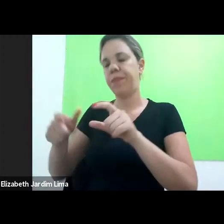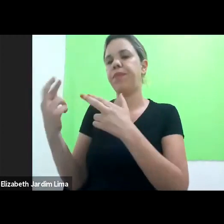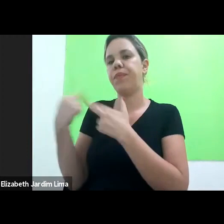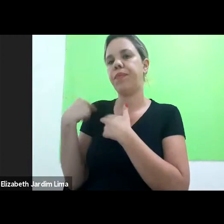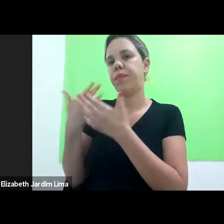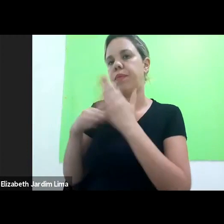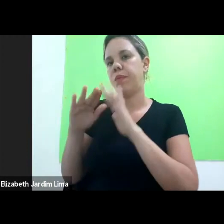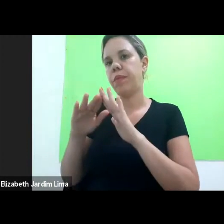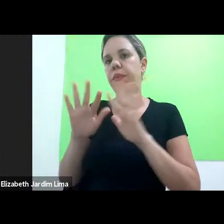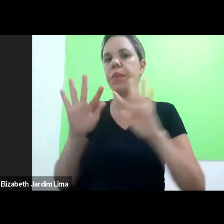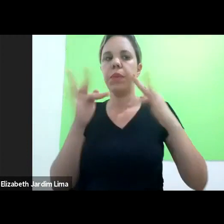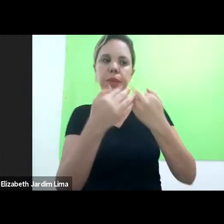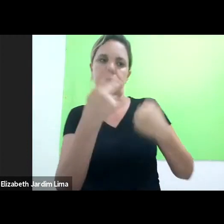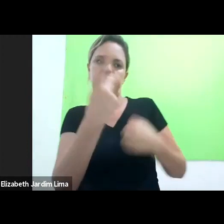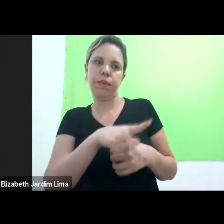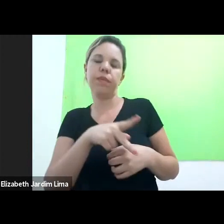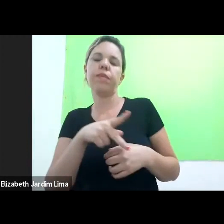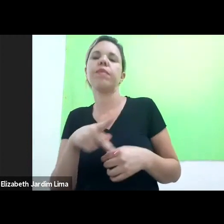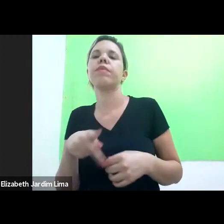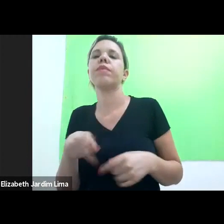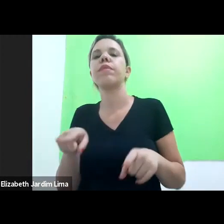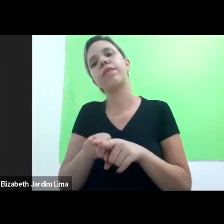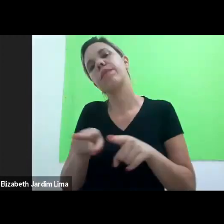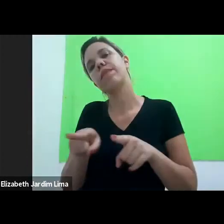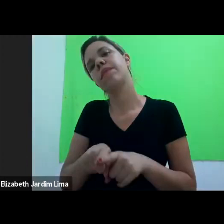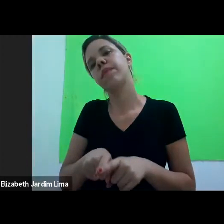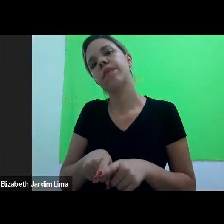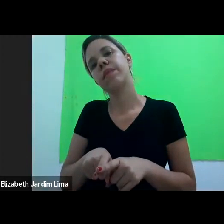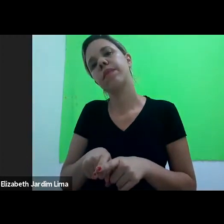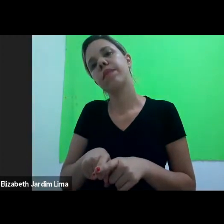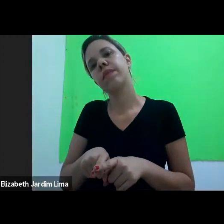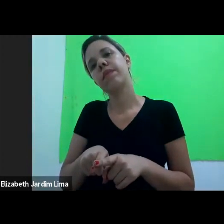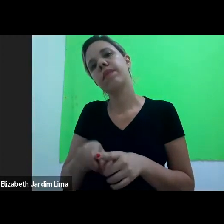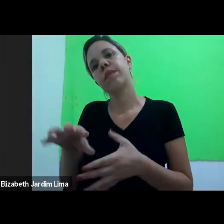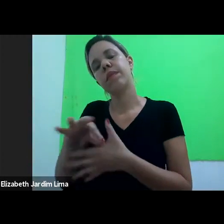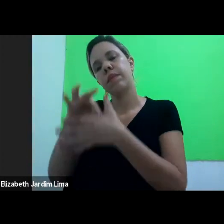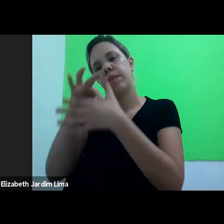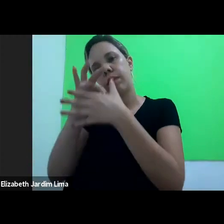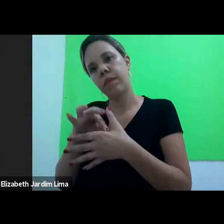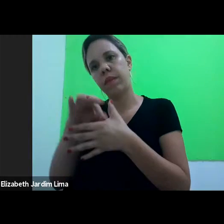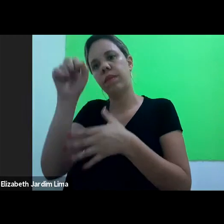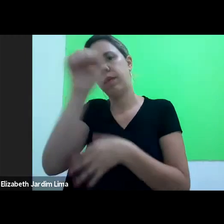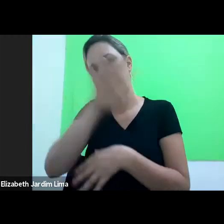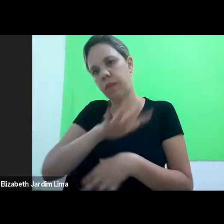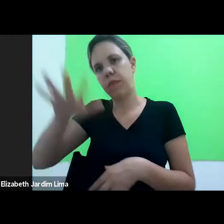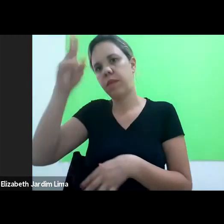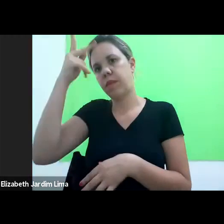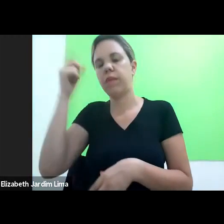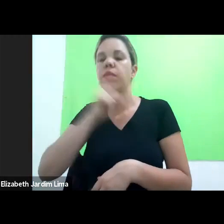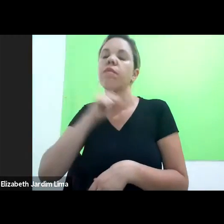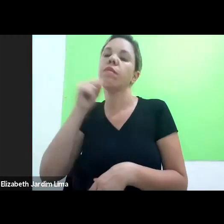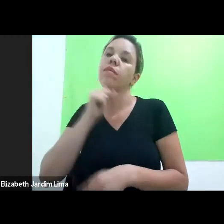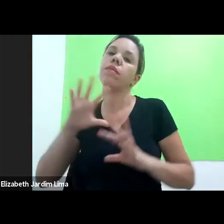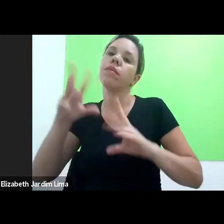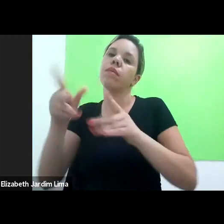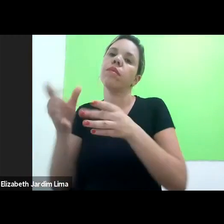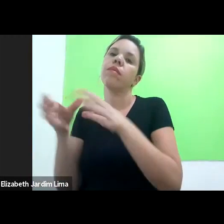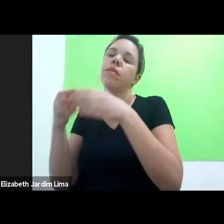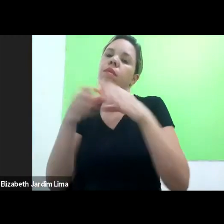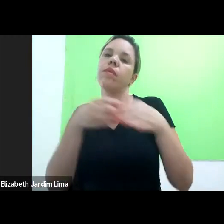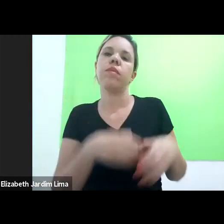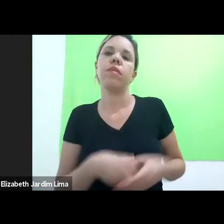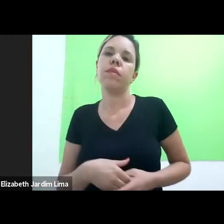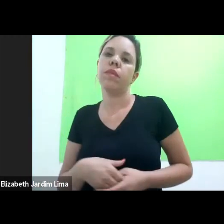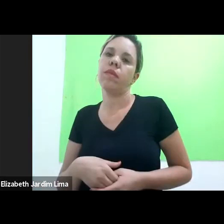sua família sanguínea, mas também as lideranças indígenas, os mais velhos e toda essa coletividade.